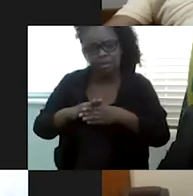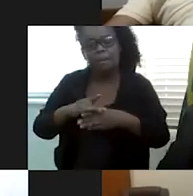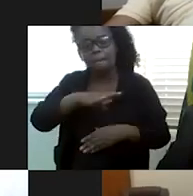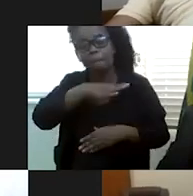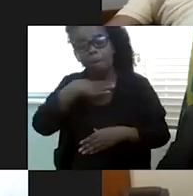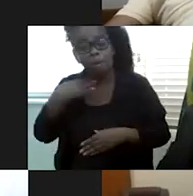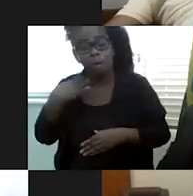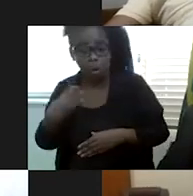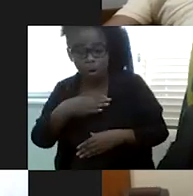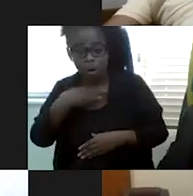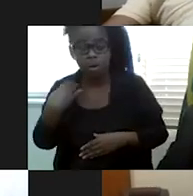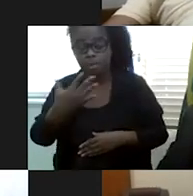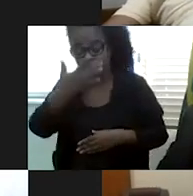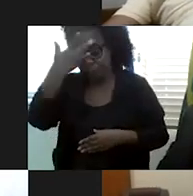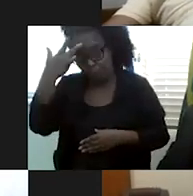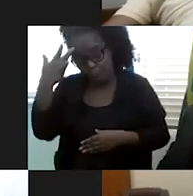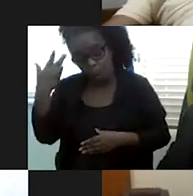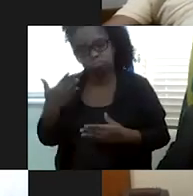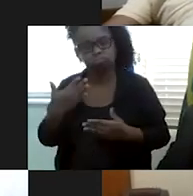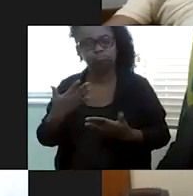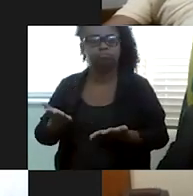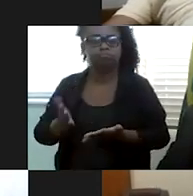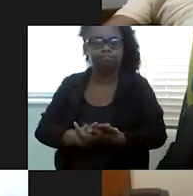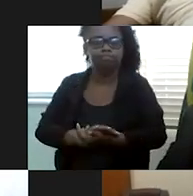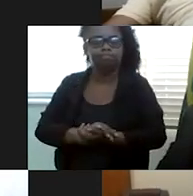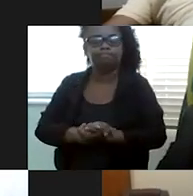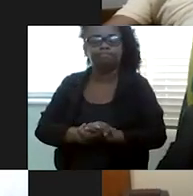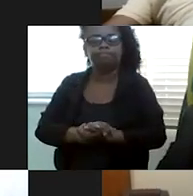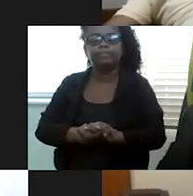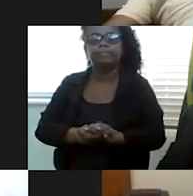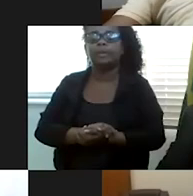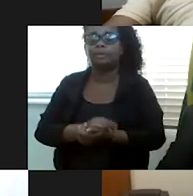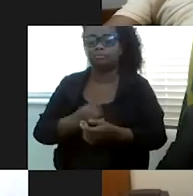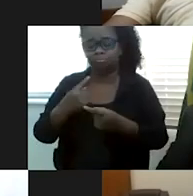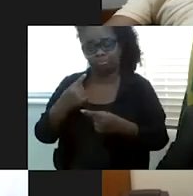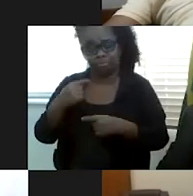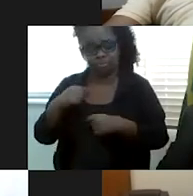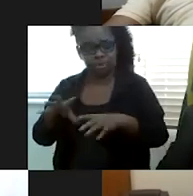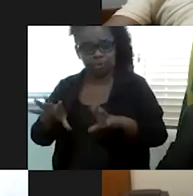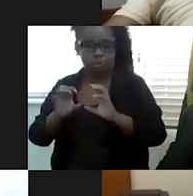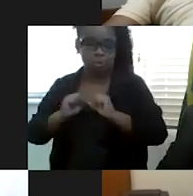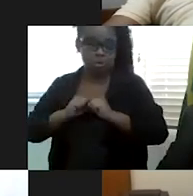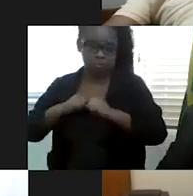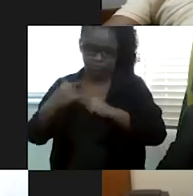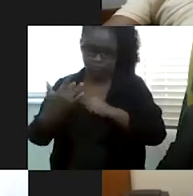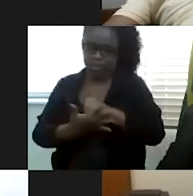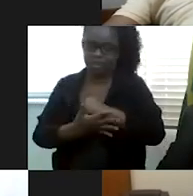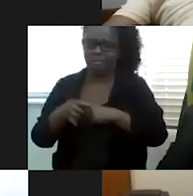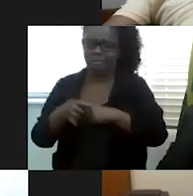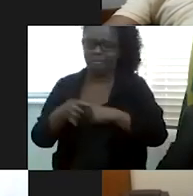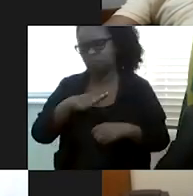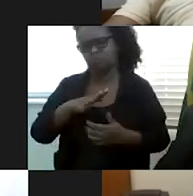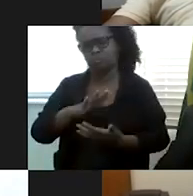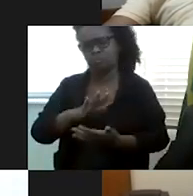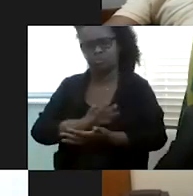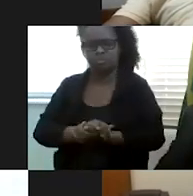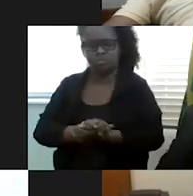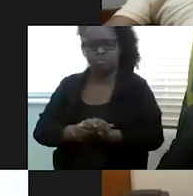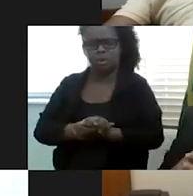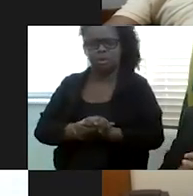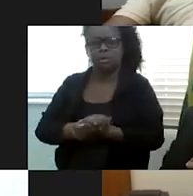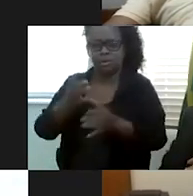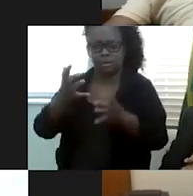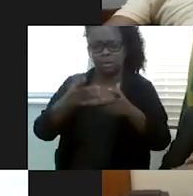entes para esse vírus maldito, né? Deixar aqui para